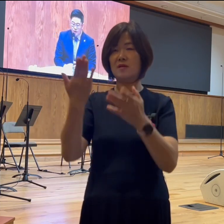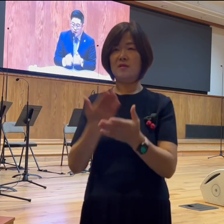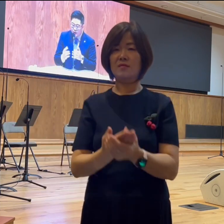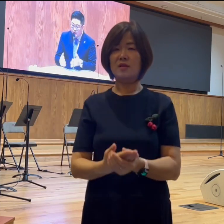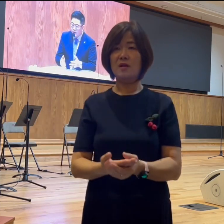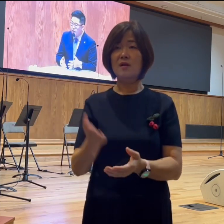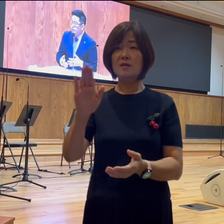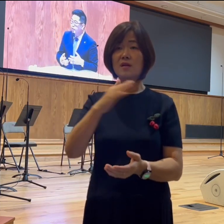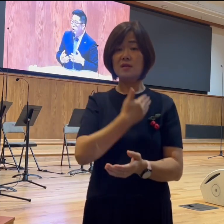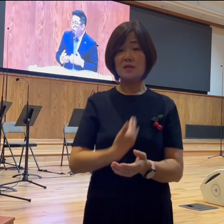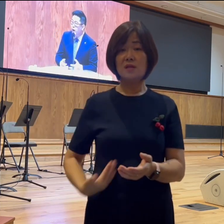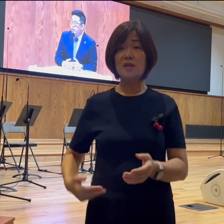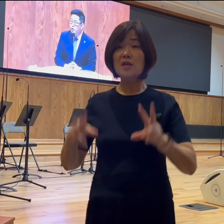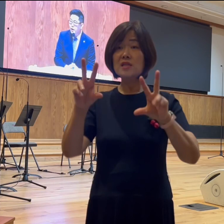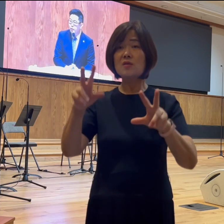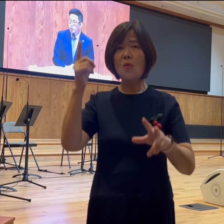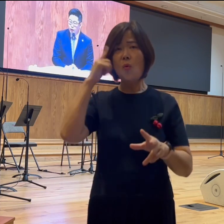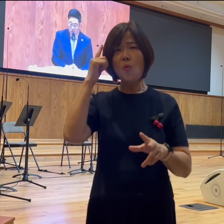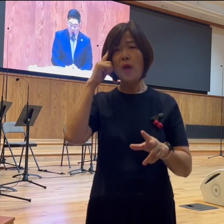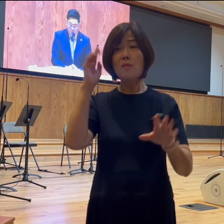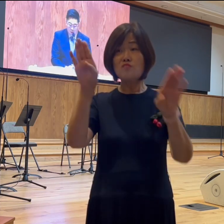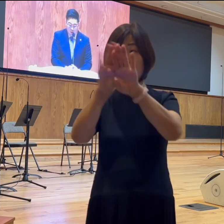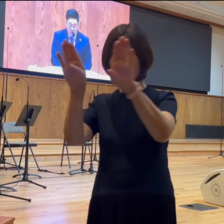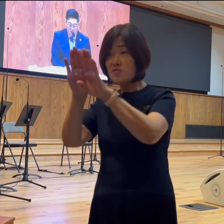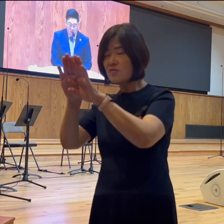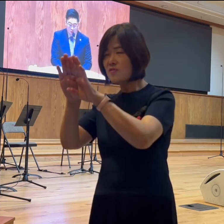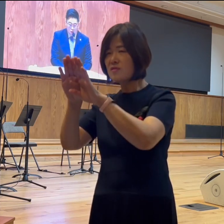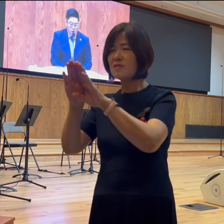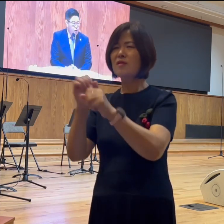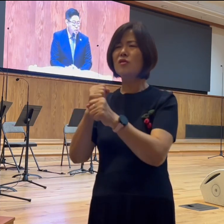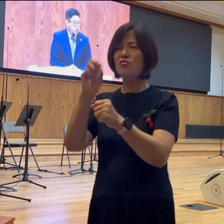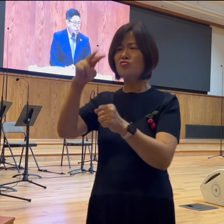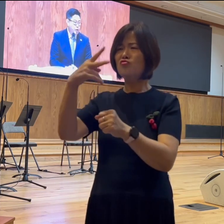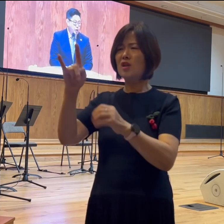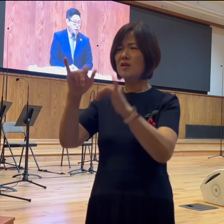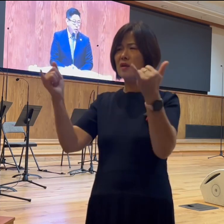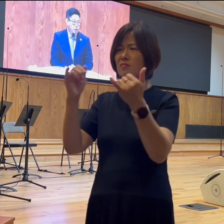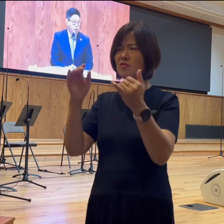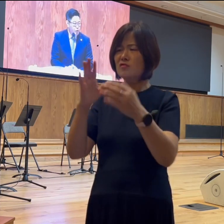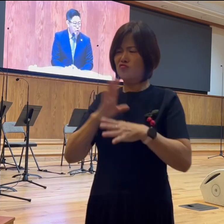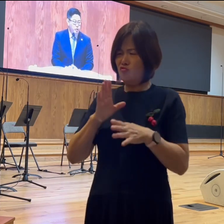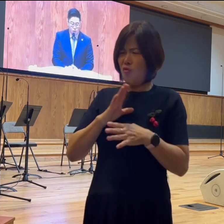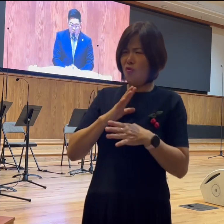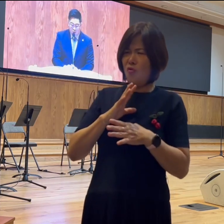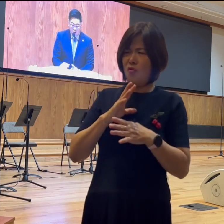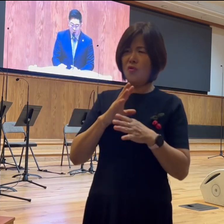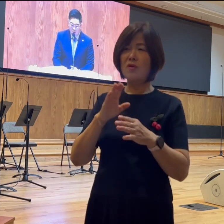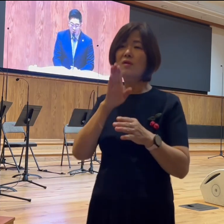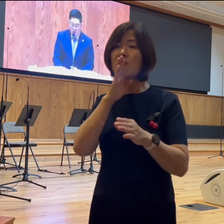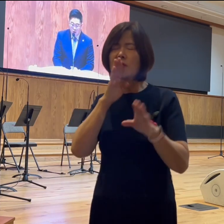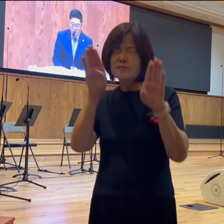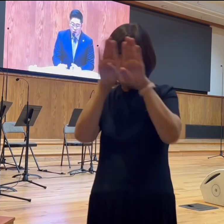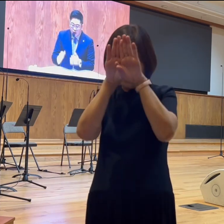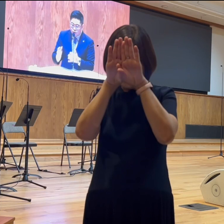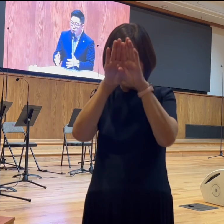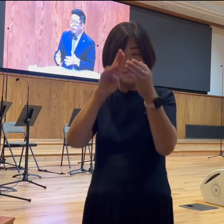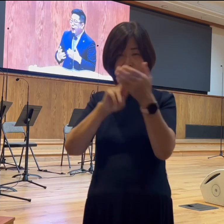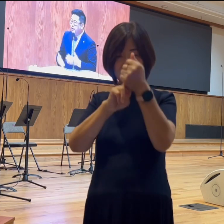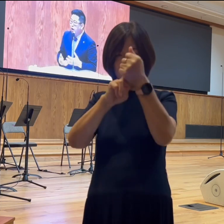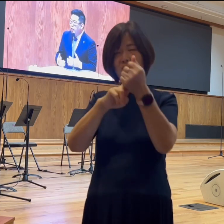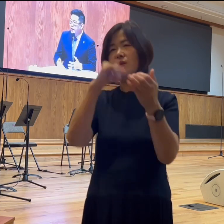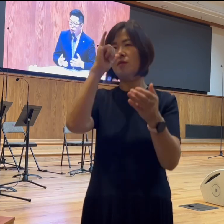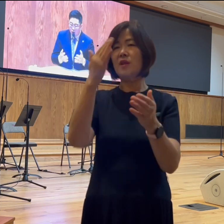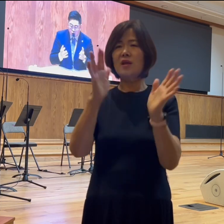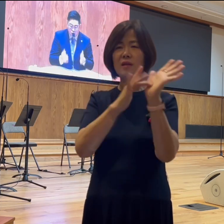근데 제자들이 지금 왜 문을 잠그고 있다고 나옵니까? 유대인들을 두려워해요. 유대인들을 두려워해요. 즉 예수님을